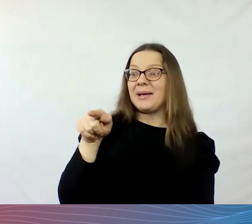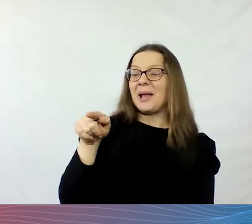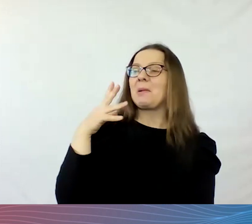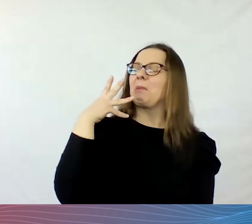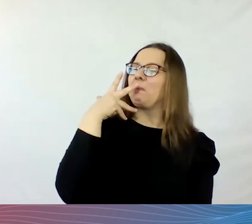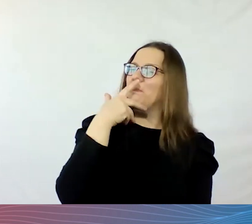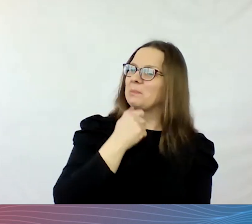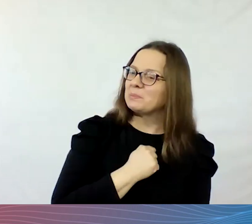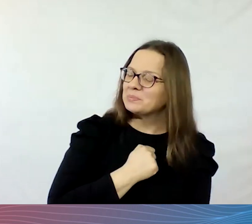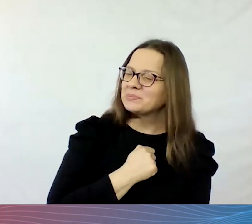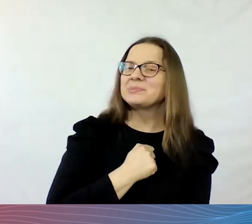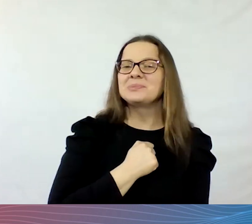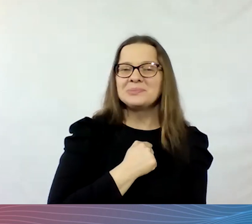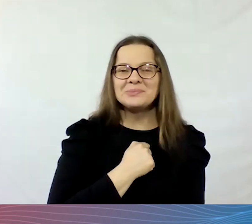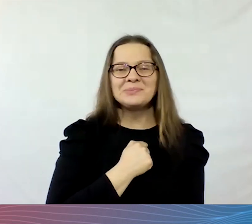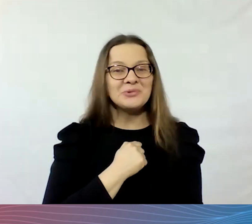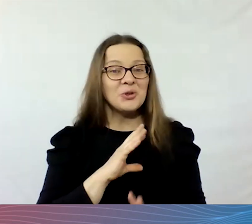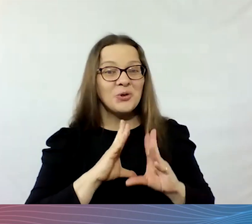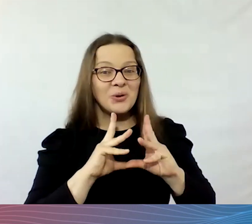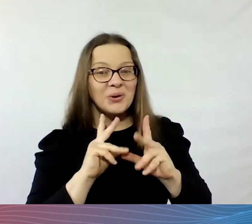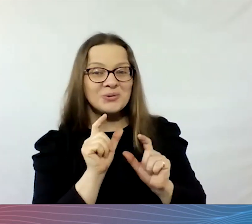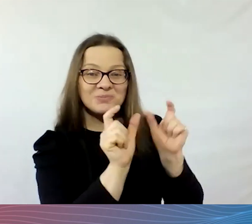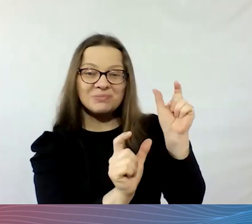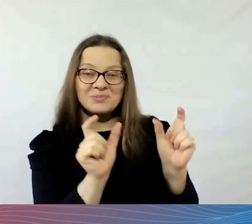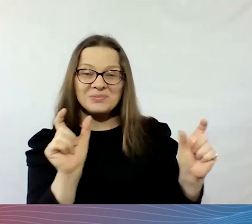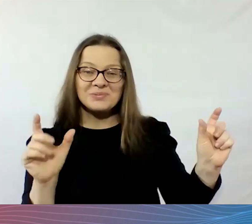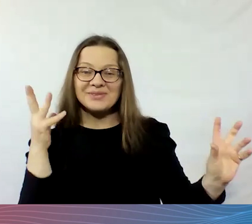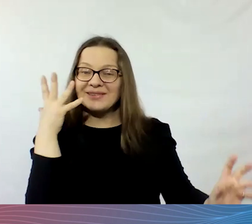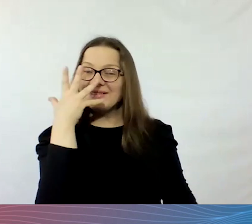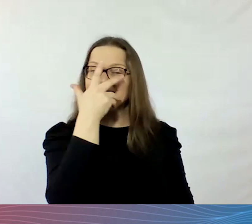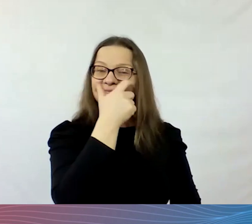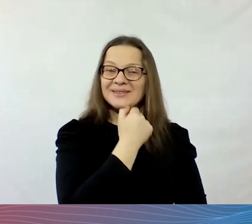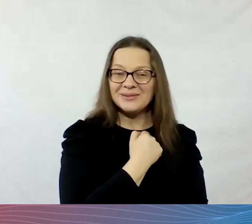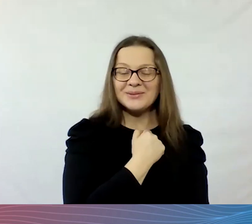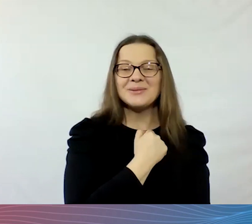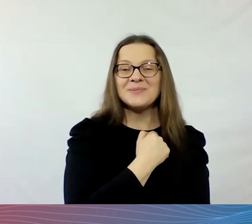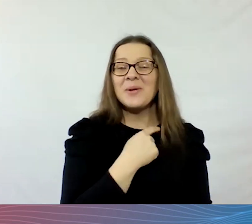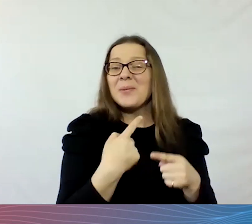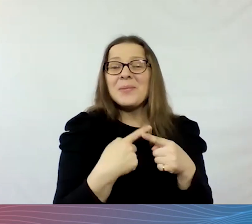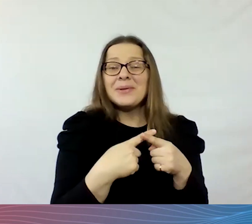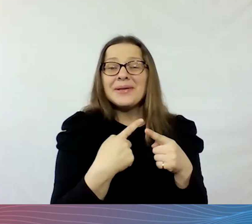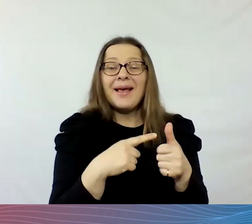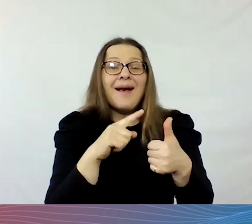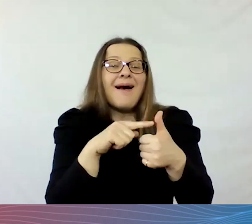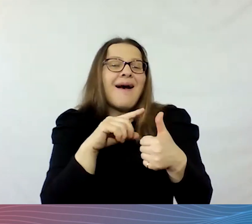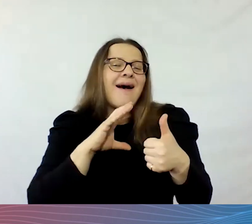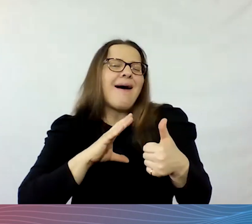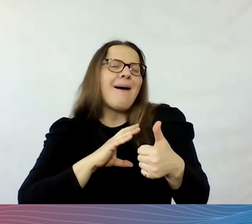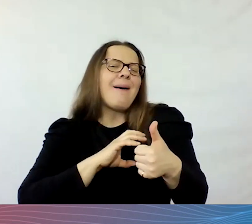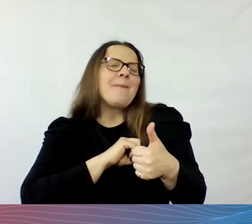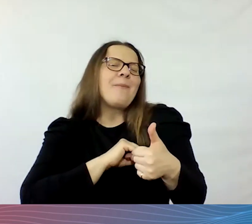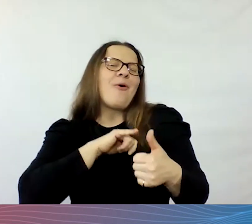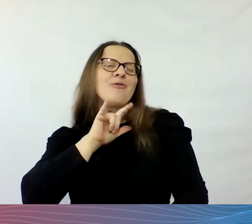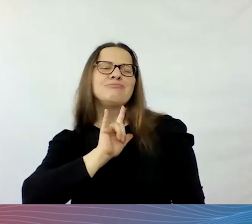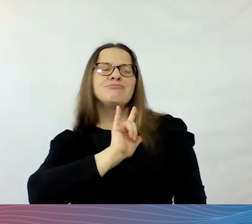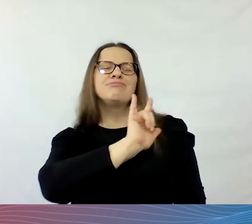nós ficamos mais bonitos, não é isso? Por quê? Porque é amor. Nós passamos a amar mais uns aos